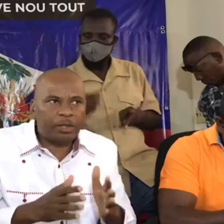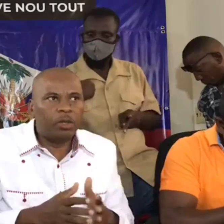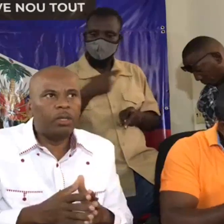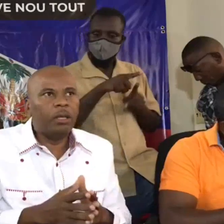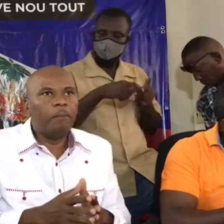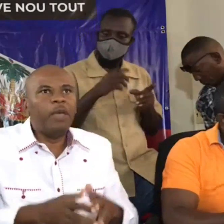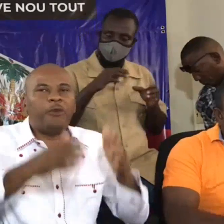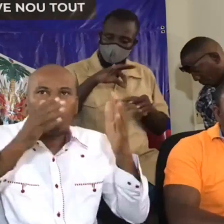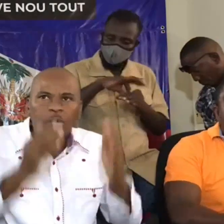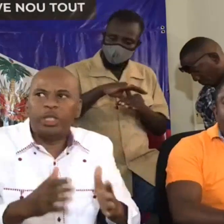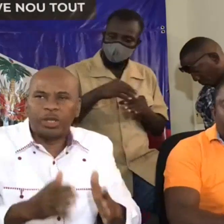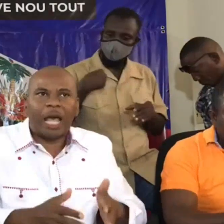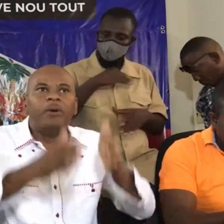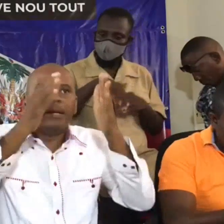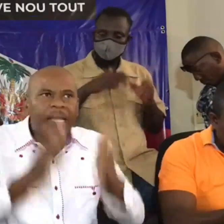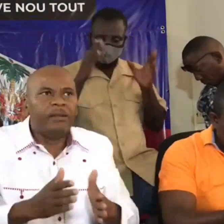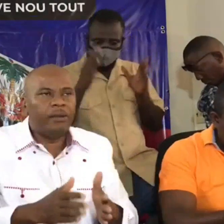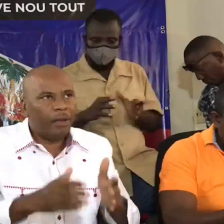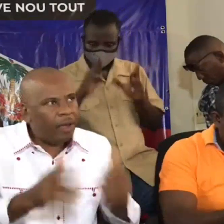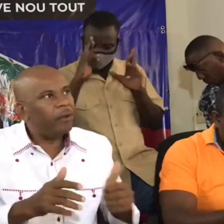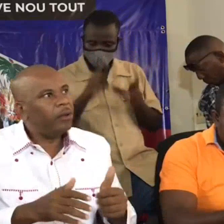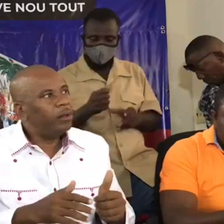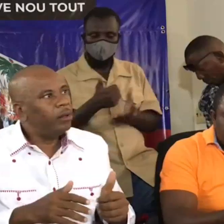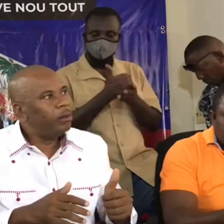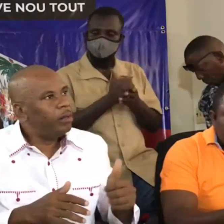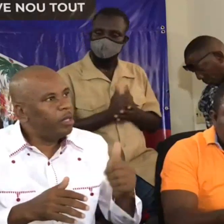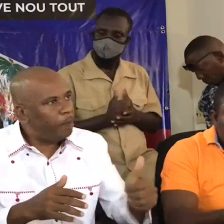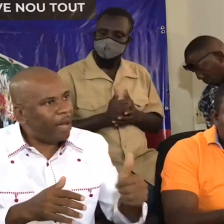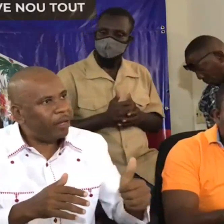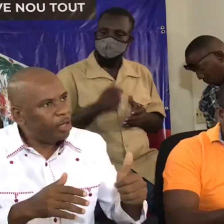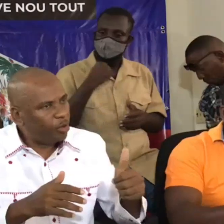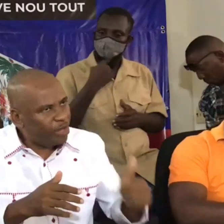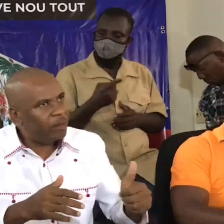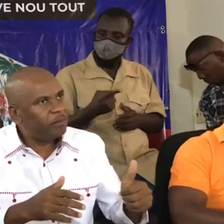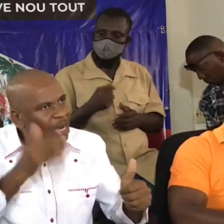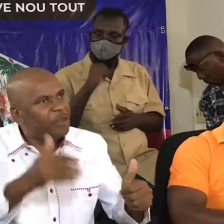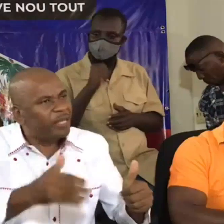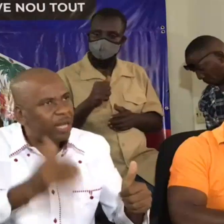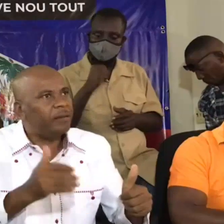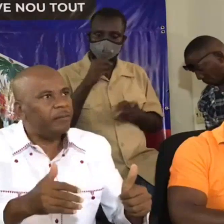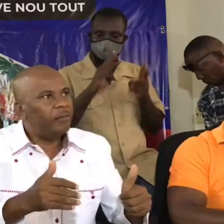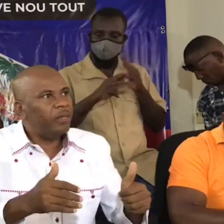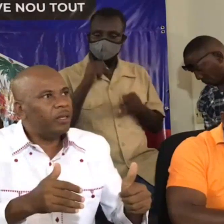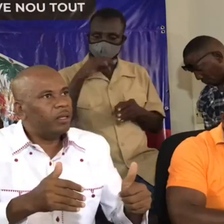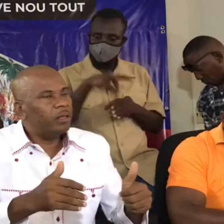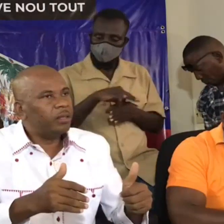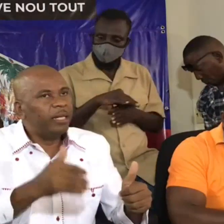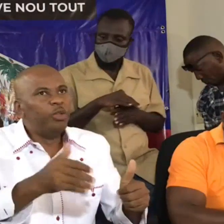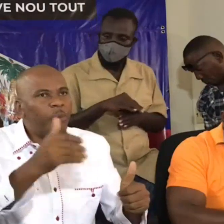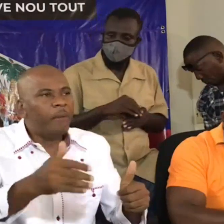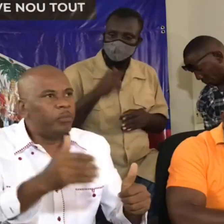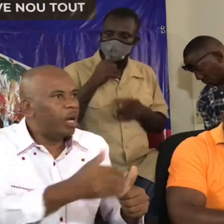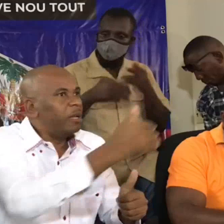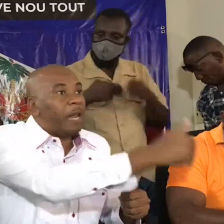pour l'élection, mais il faut que les conditions soient réunies. Un, le départ de Jovenel dans l'immédiat. Ça